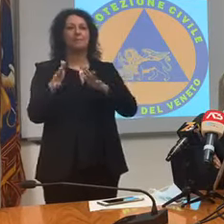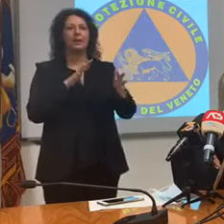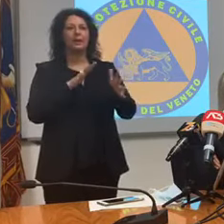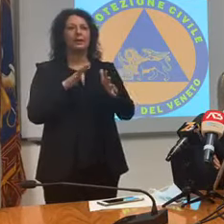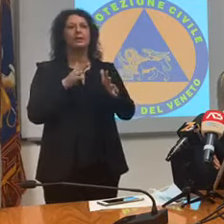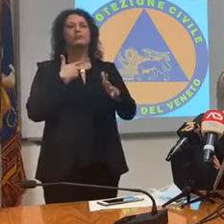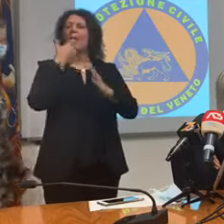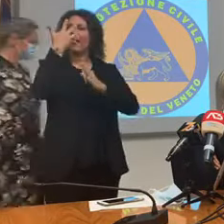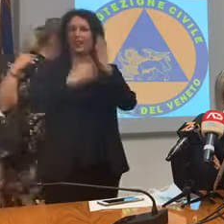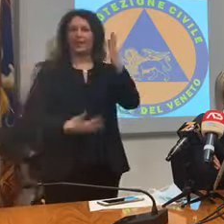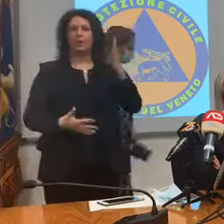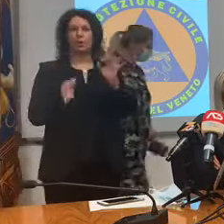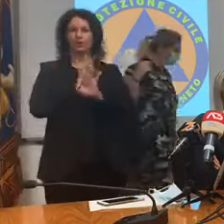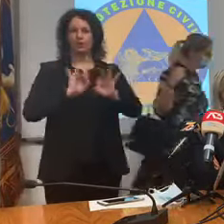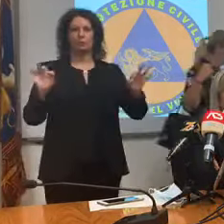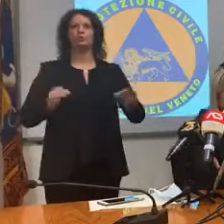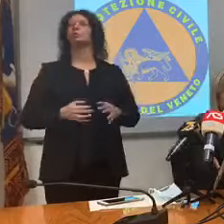queste strutture.